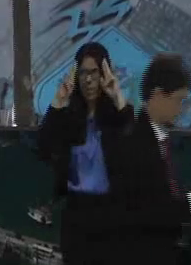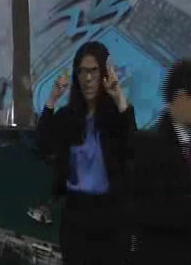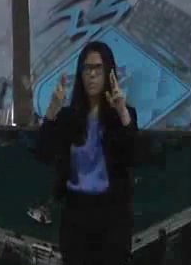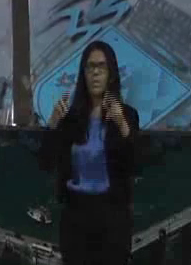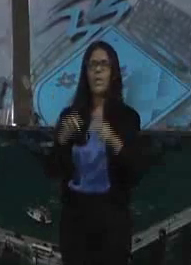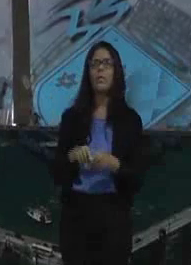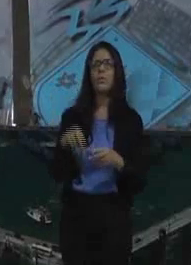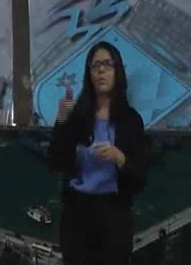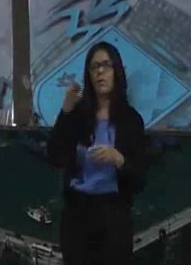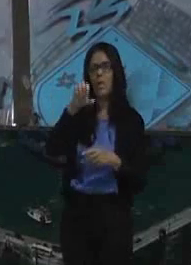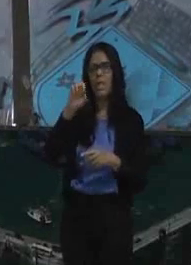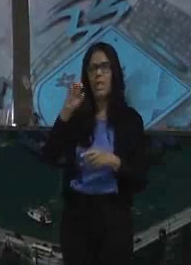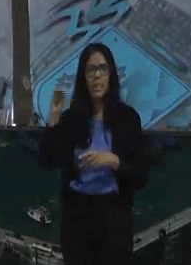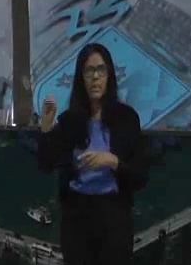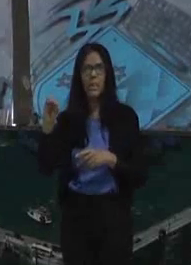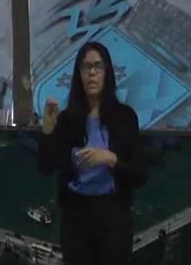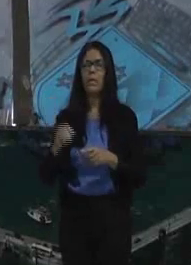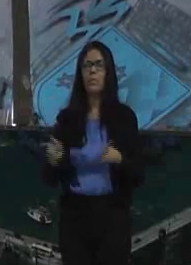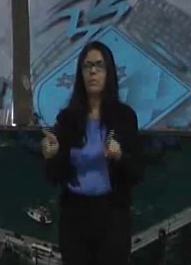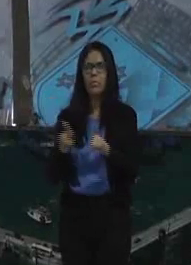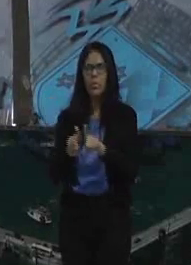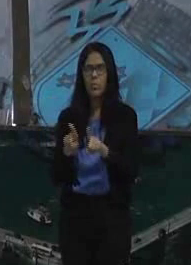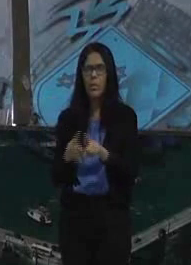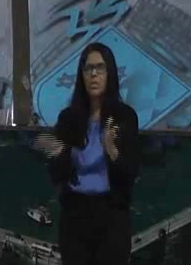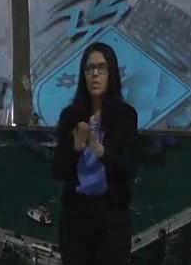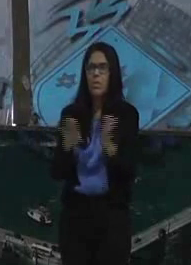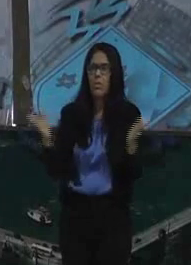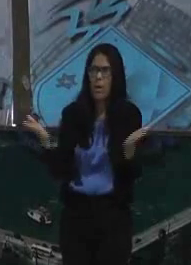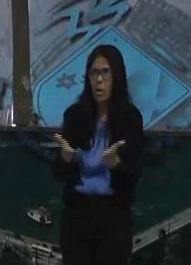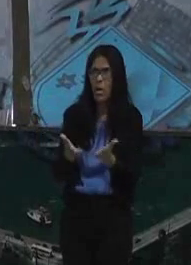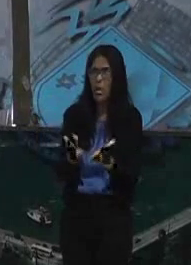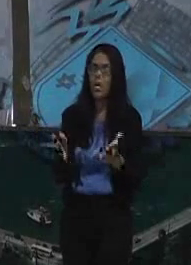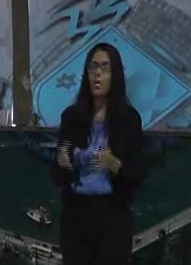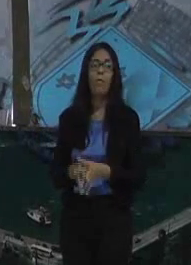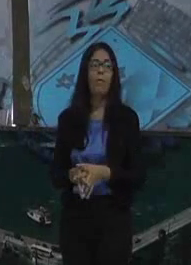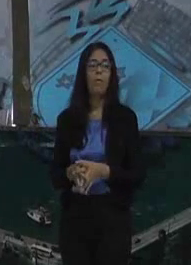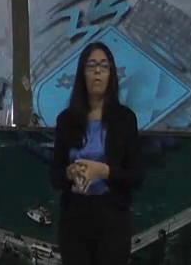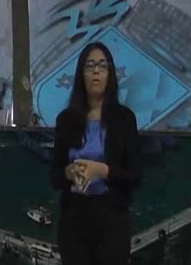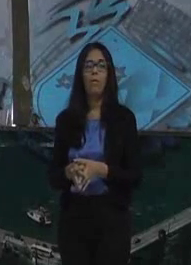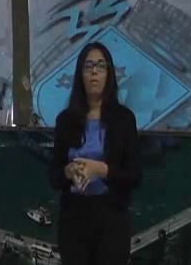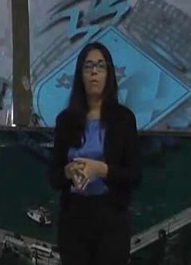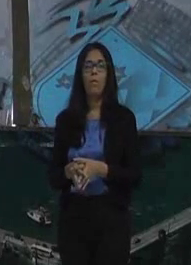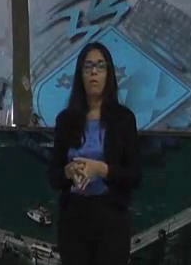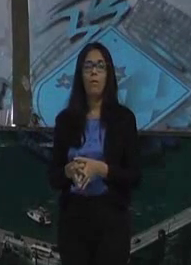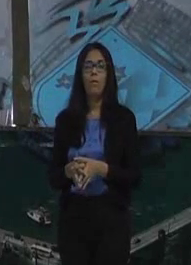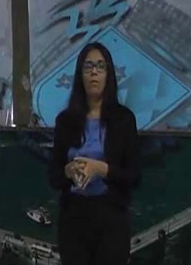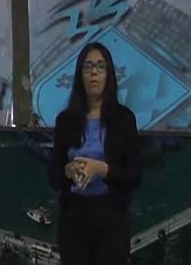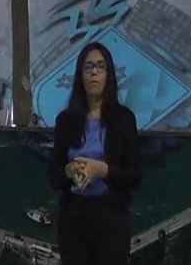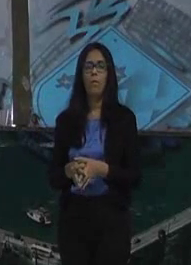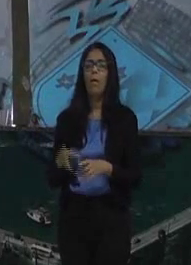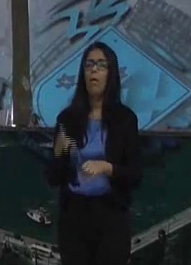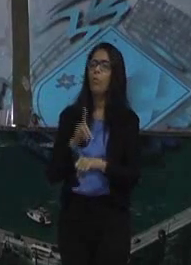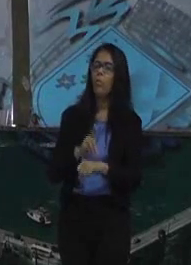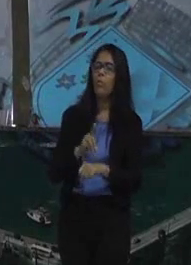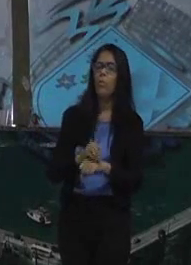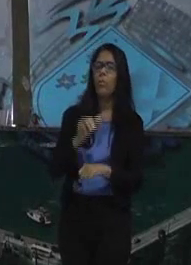está chegando nessa casa, eu não convivei por muito tempo, mas também o vereador Aldemir, o vereador